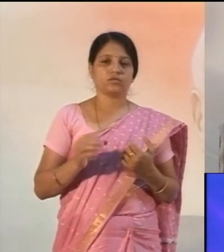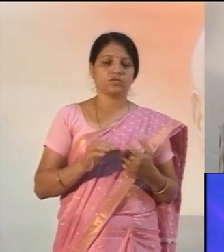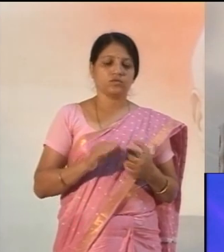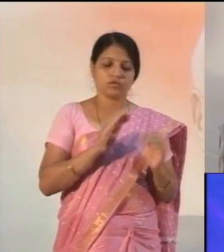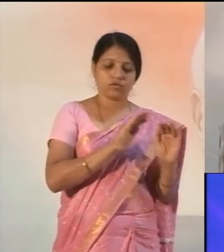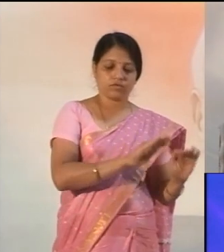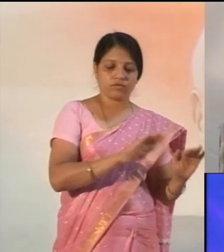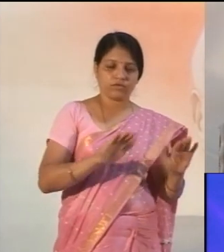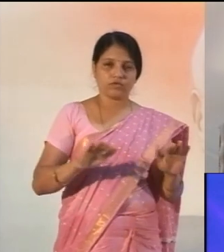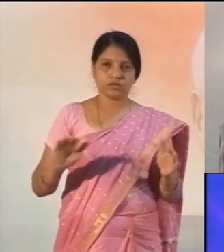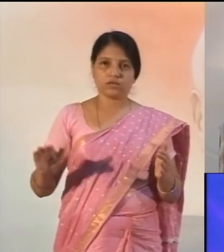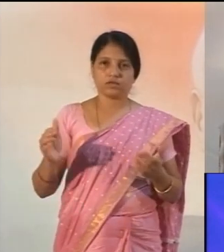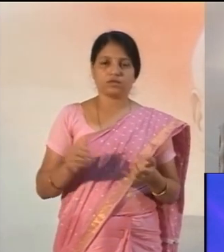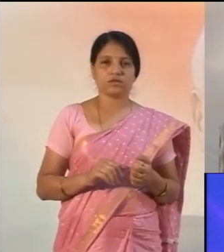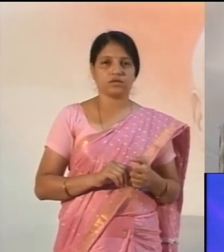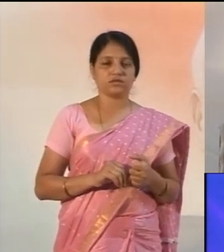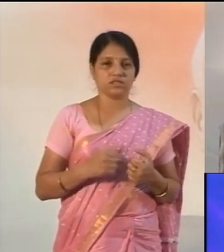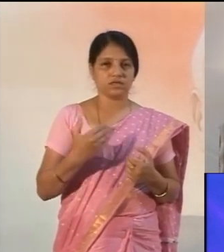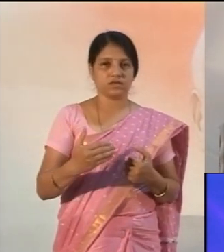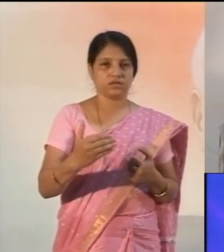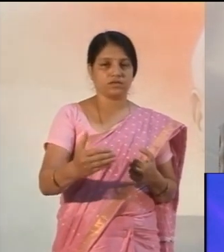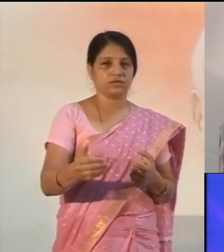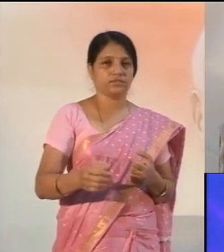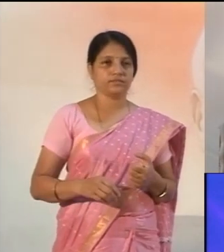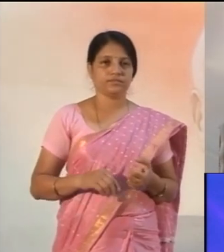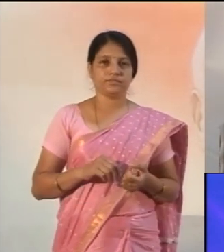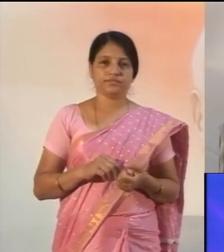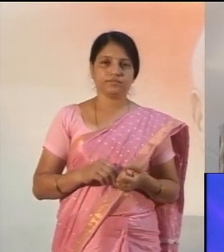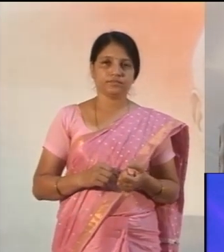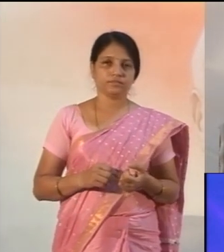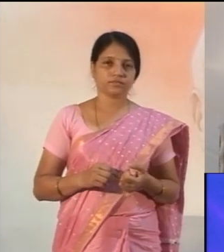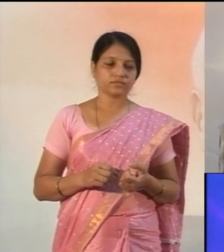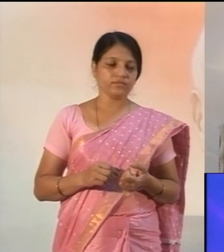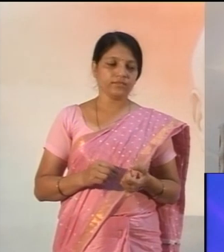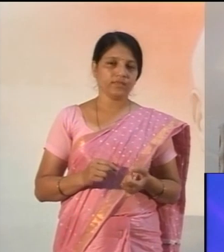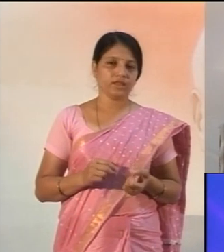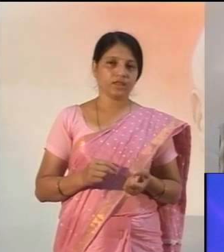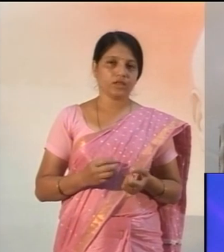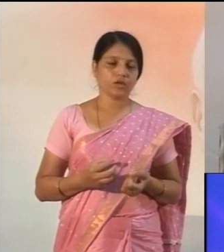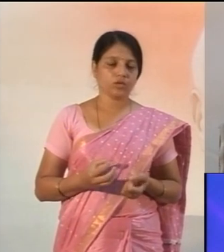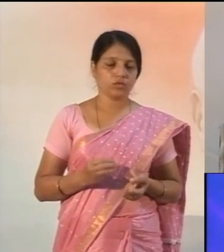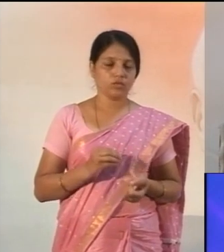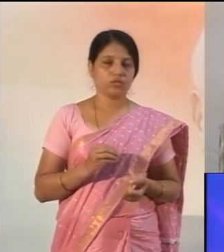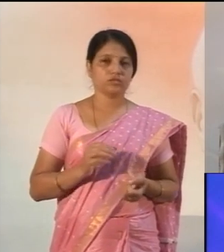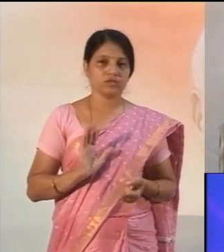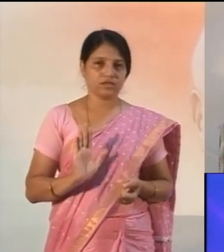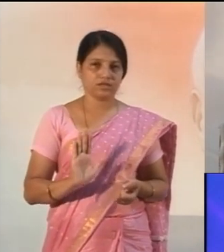व्यवस्थित करके चलेंगे। ओम शांति।